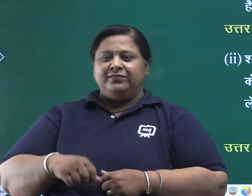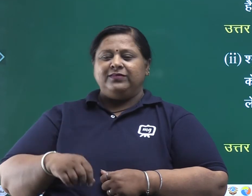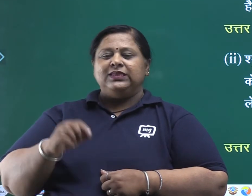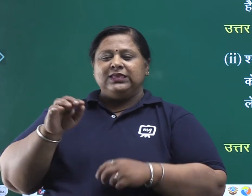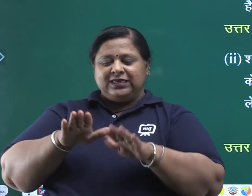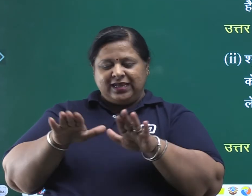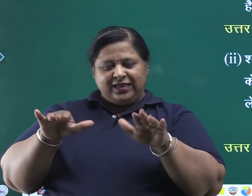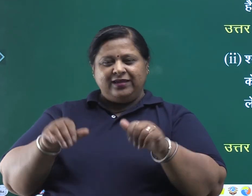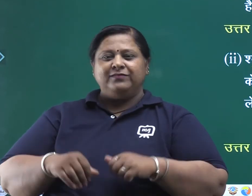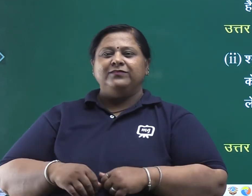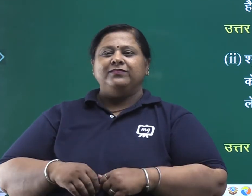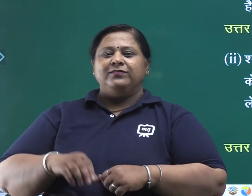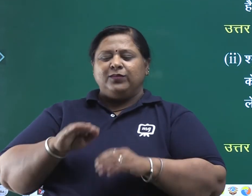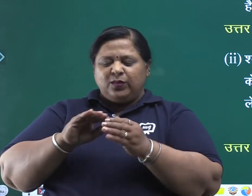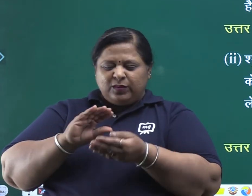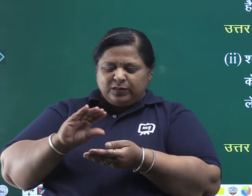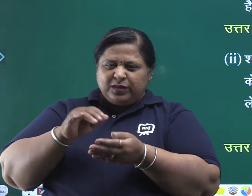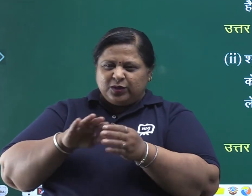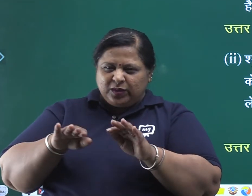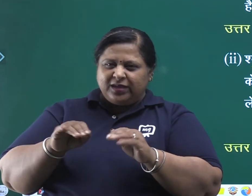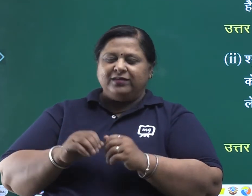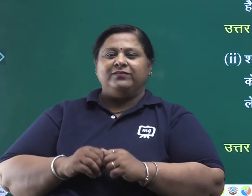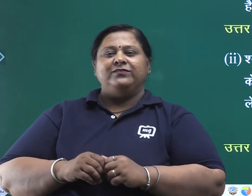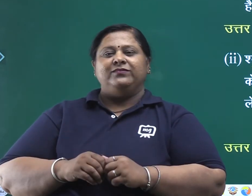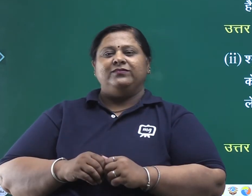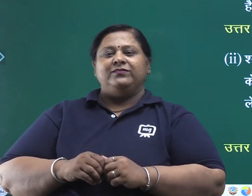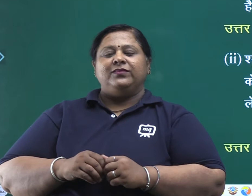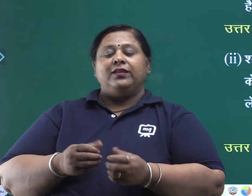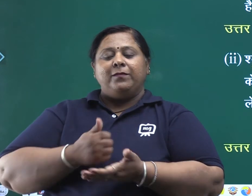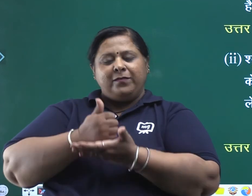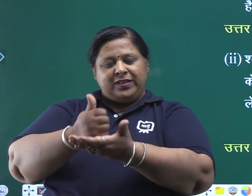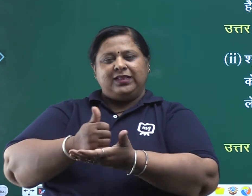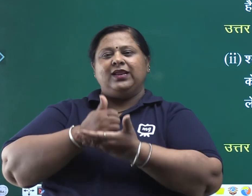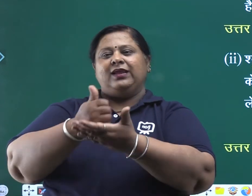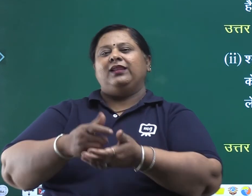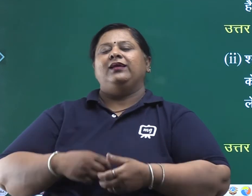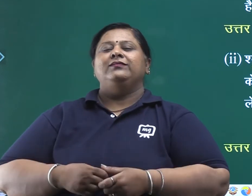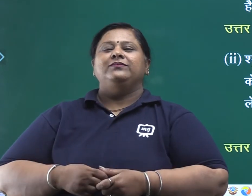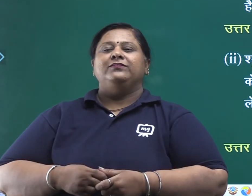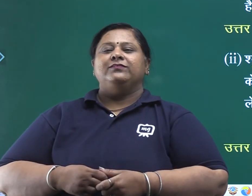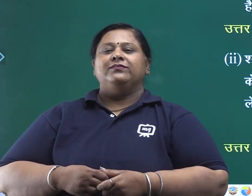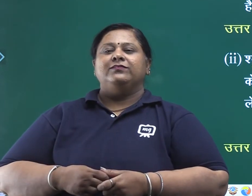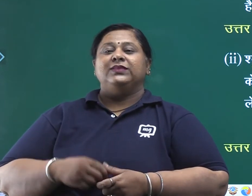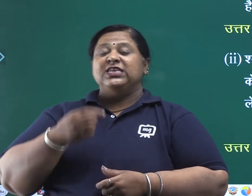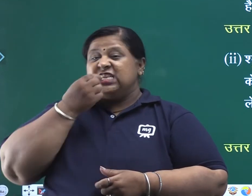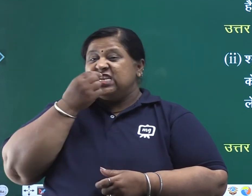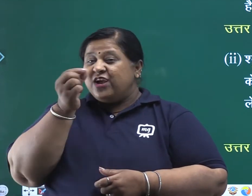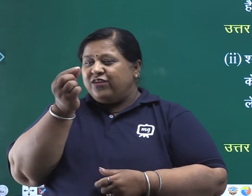चिड़िया के बच्चों की मदद करने के लिए चावल